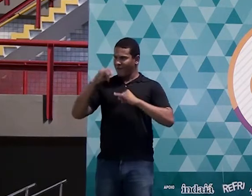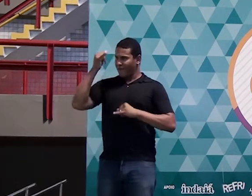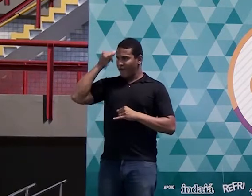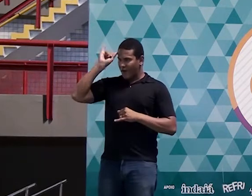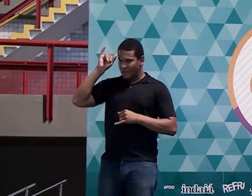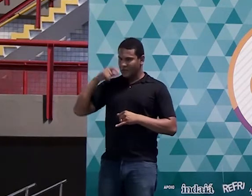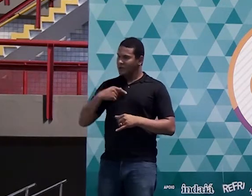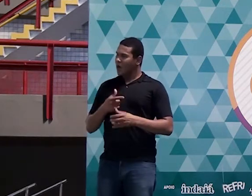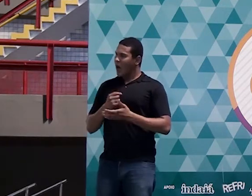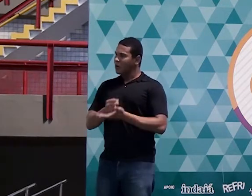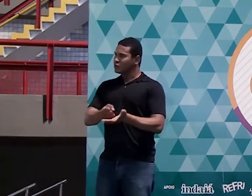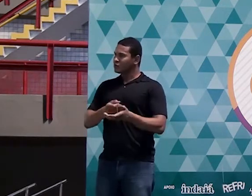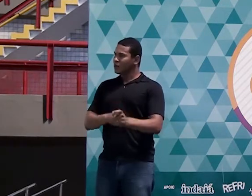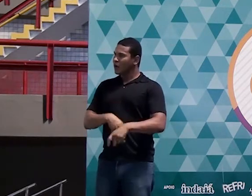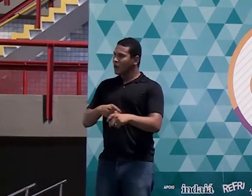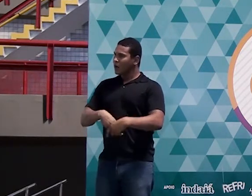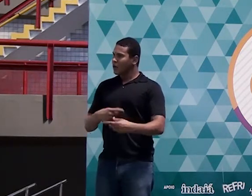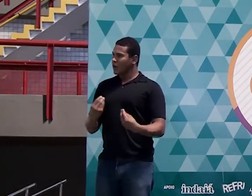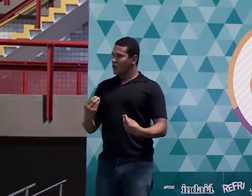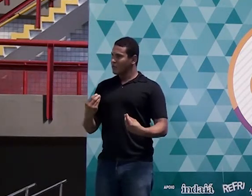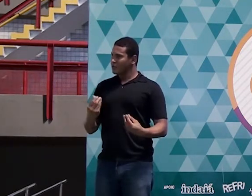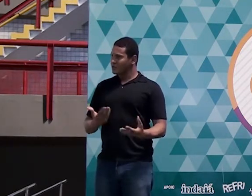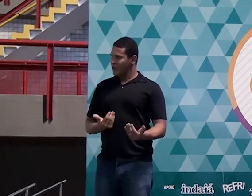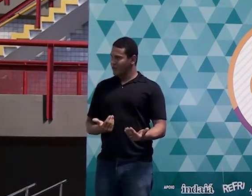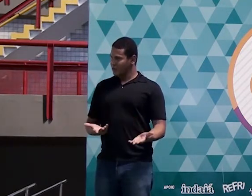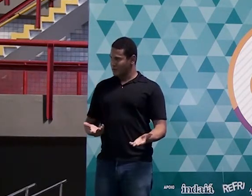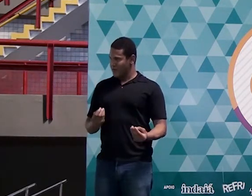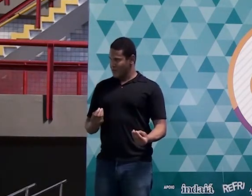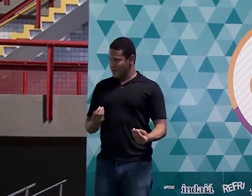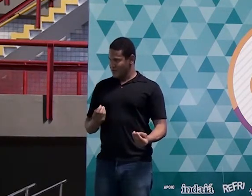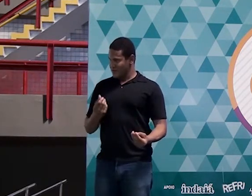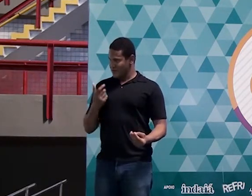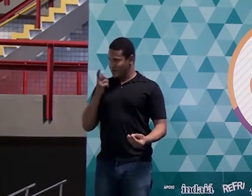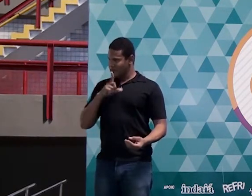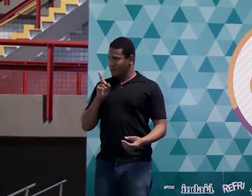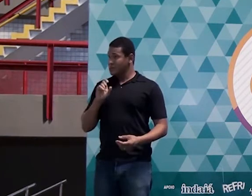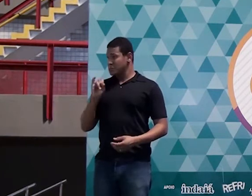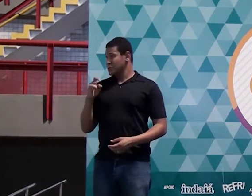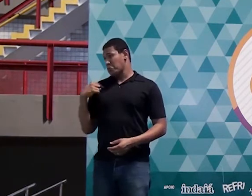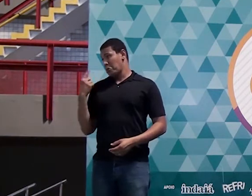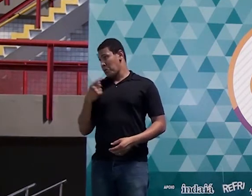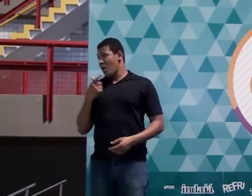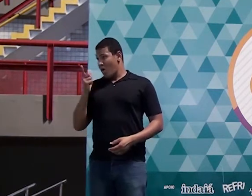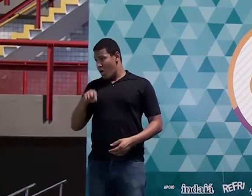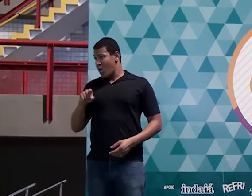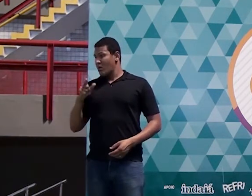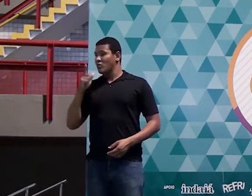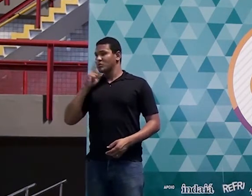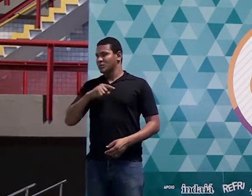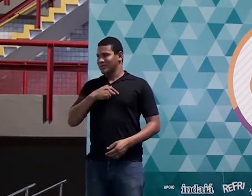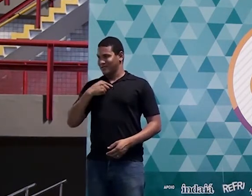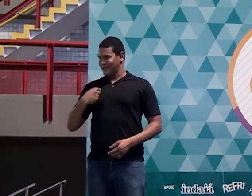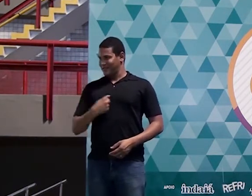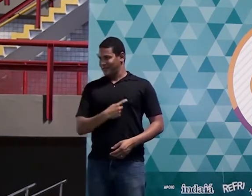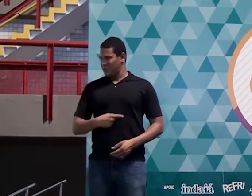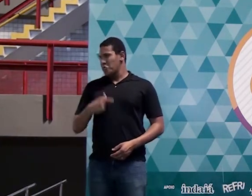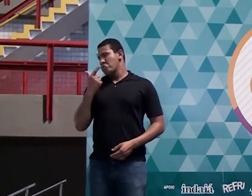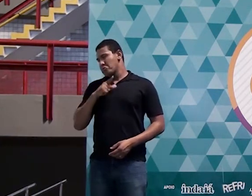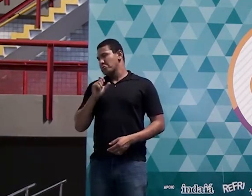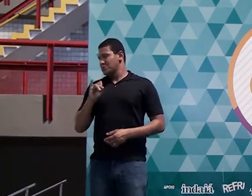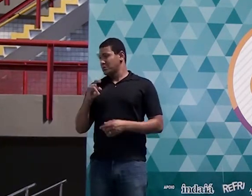O Clark Kent quando era jovem. Se a gente fosse o menino do Smallville, a gente ia conseguir fazer as coisas na fazenda. Como a gente não é do